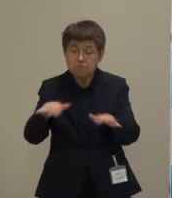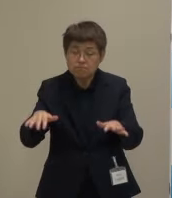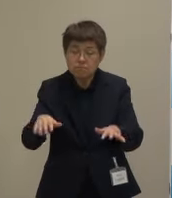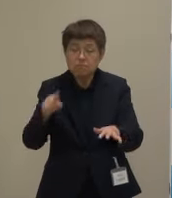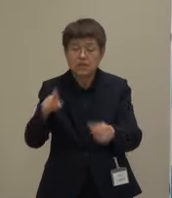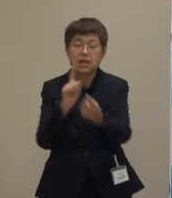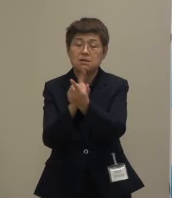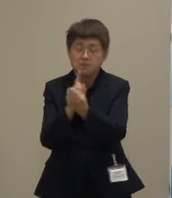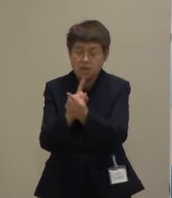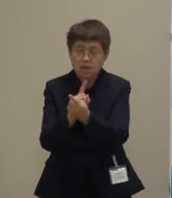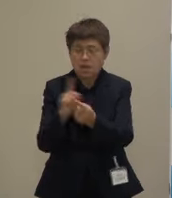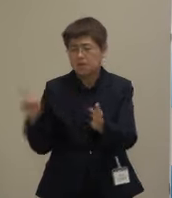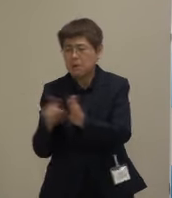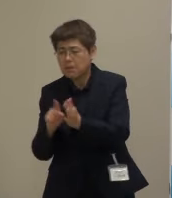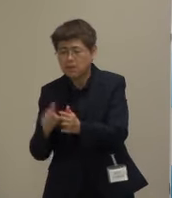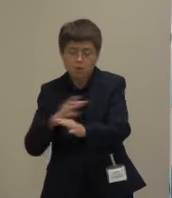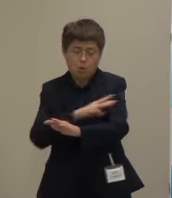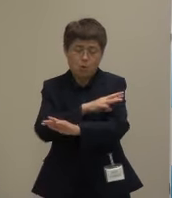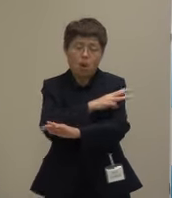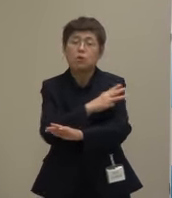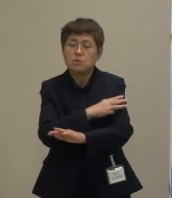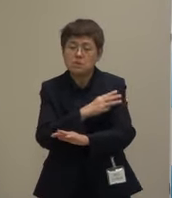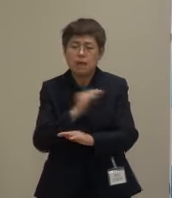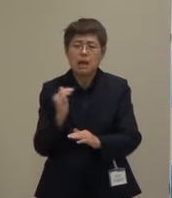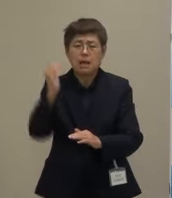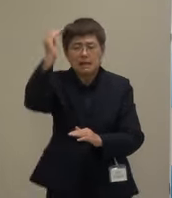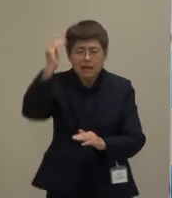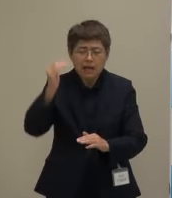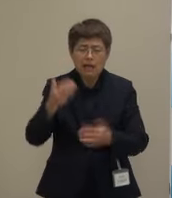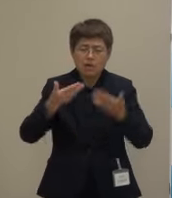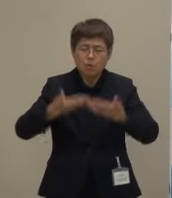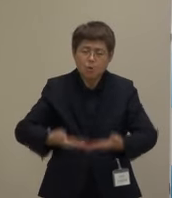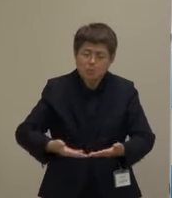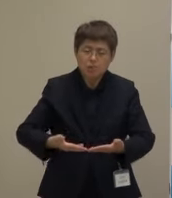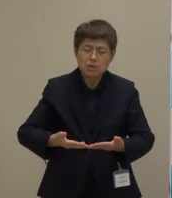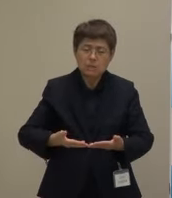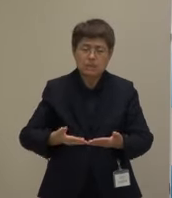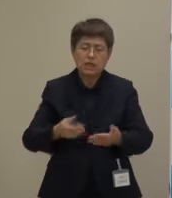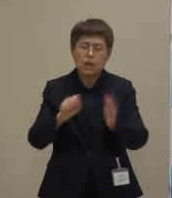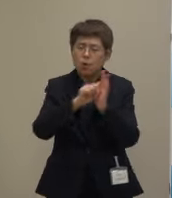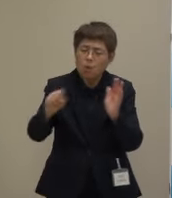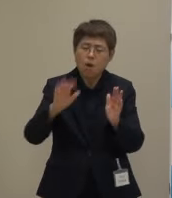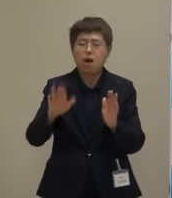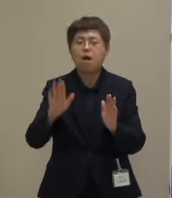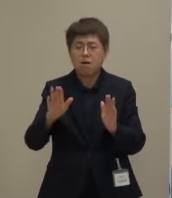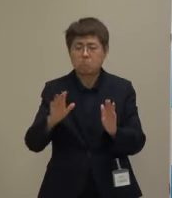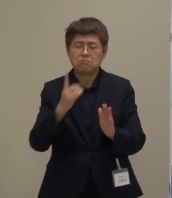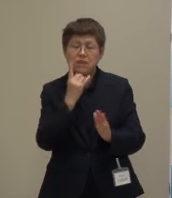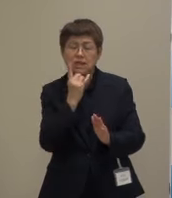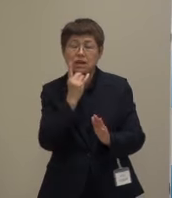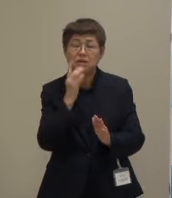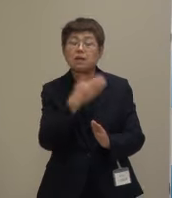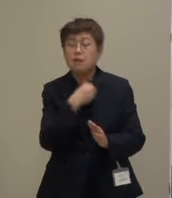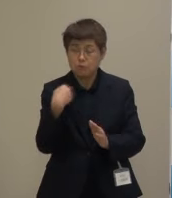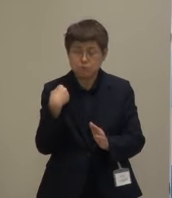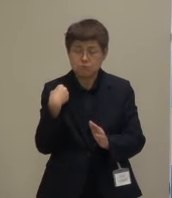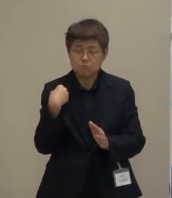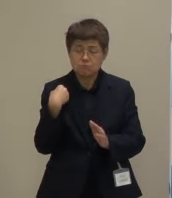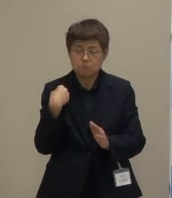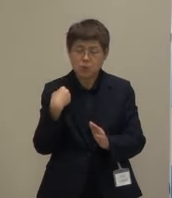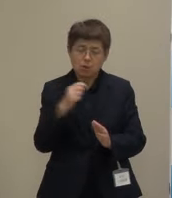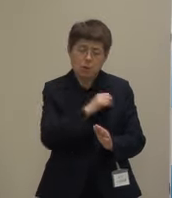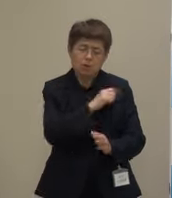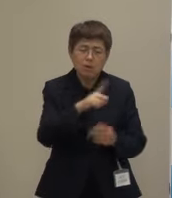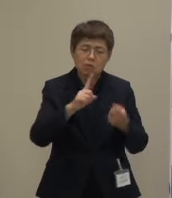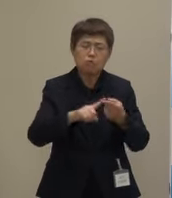しこれまでのワクチンよりも高い重症化予防効果が期待できる今回のワクチン接種を積